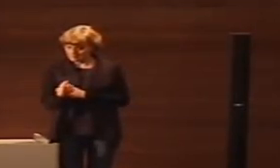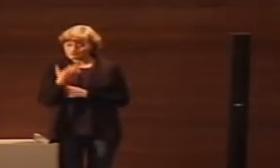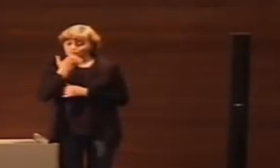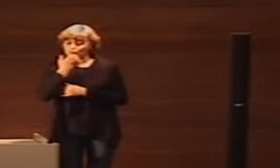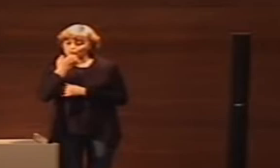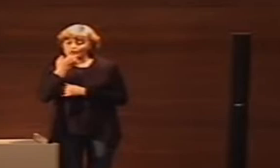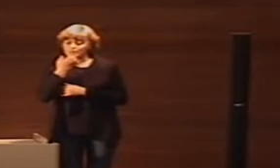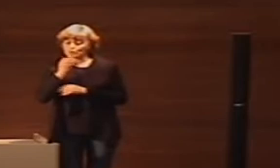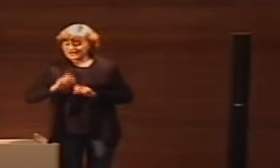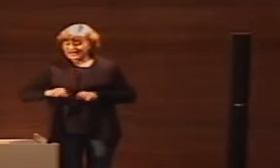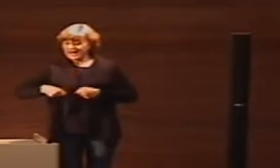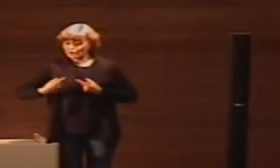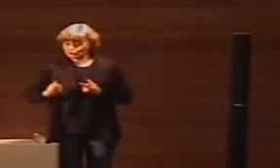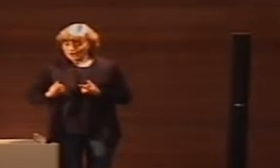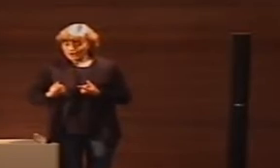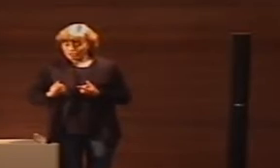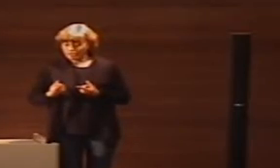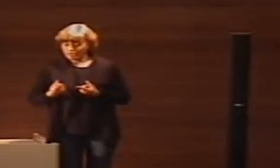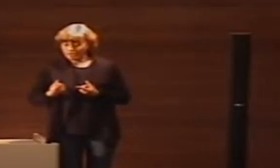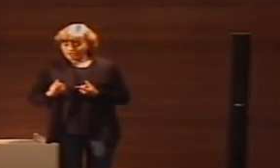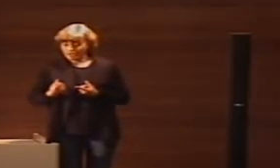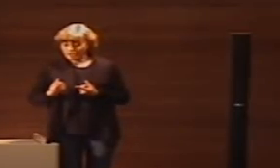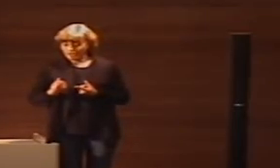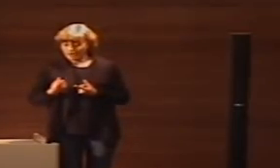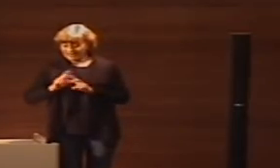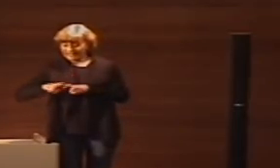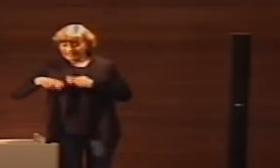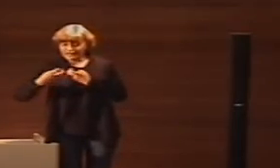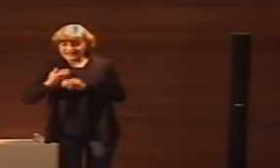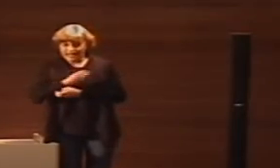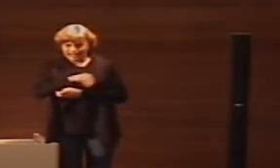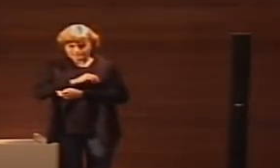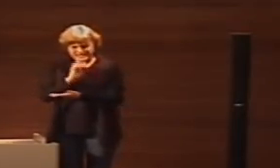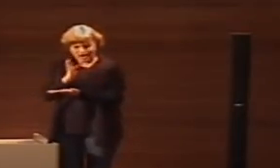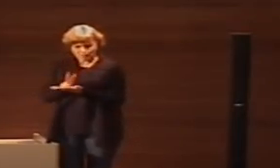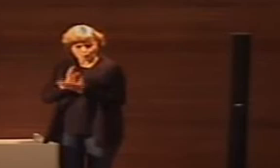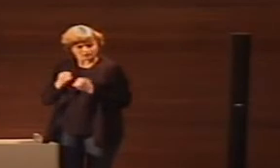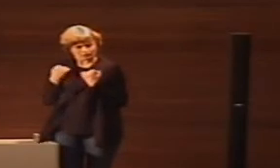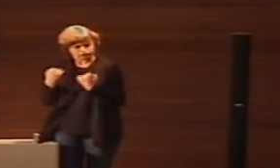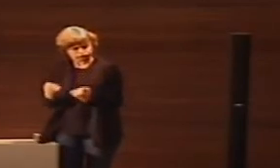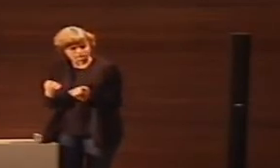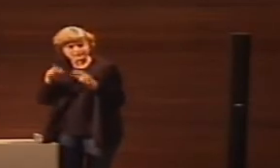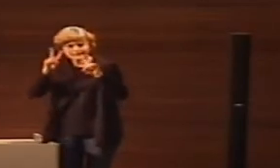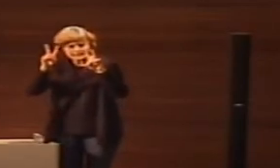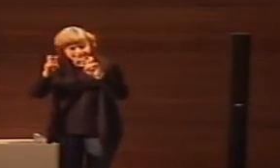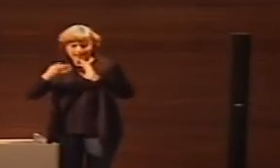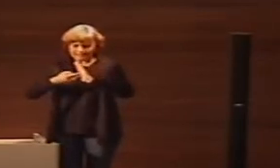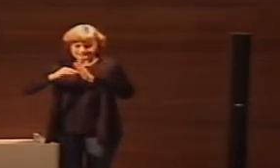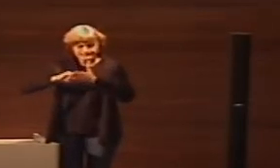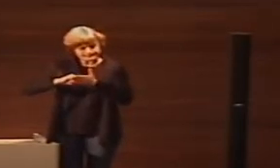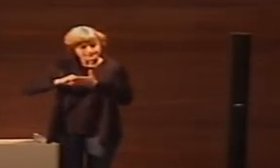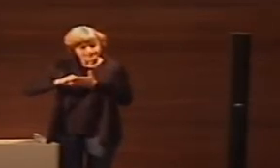contaría para los objetivos europeos de reciclaje. Luego España, que ha hecho una apuesta muy fuerte por este